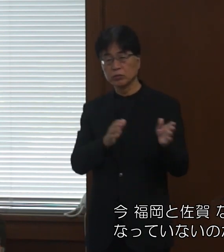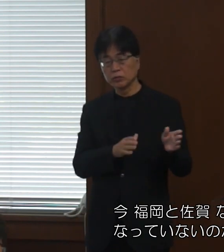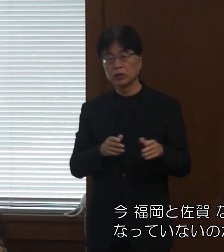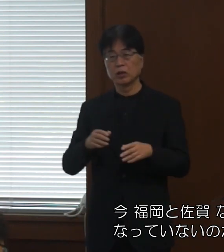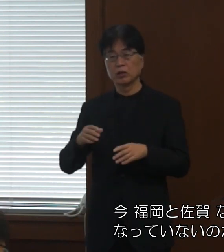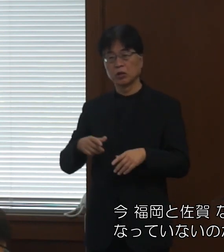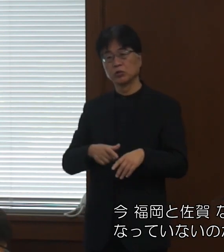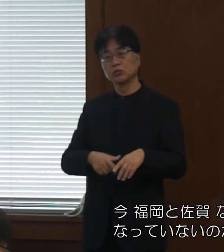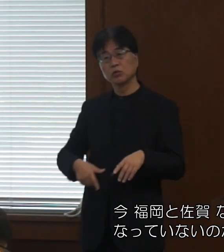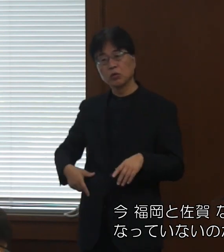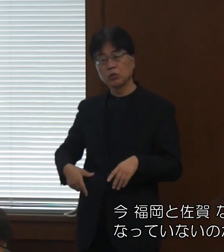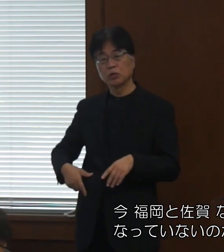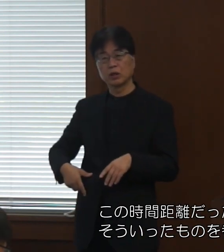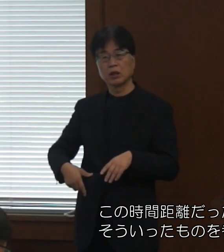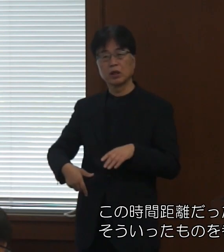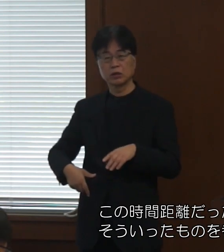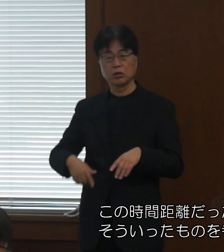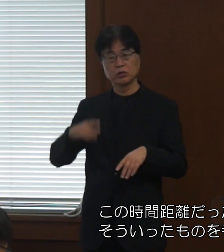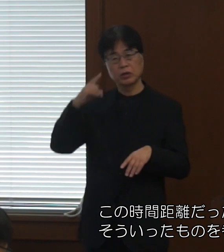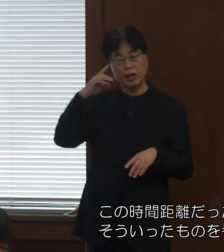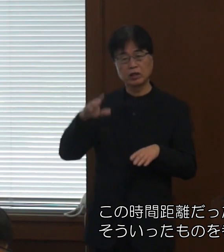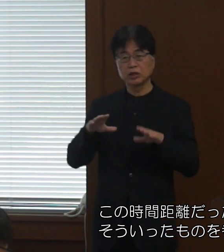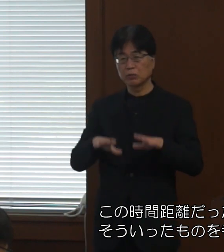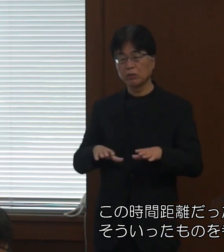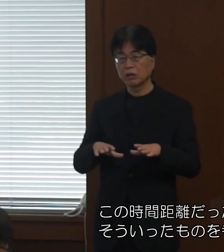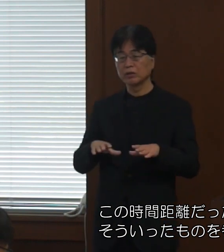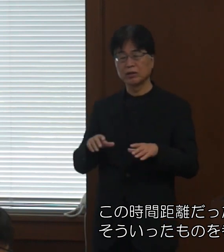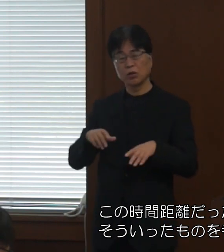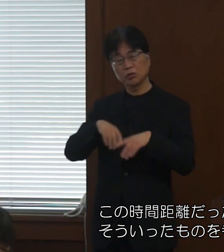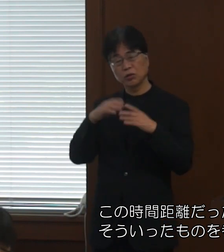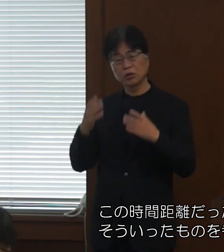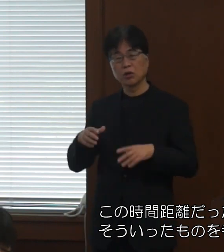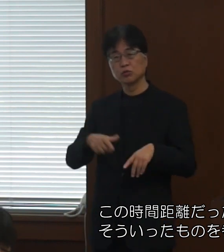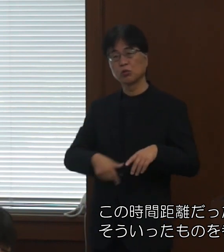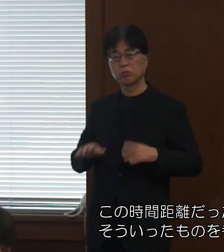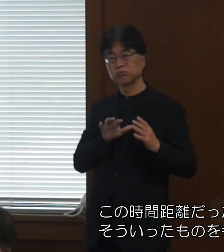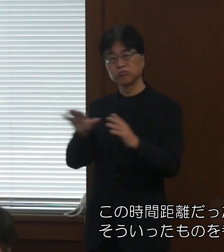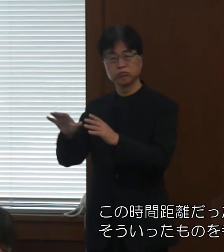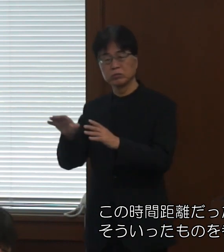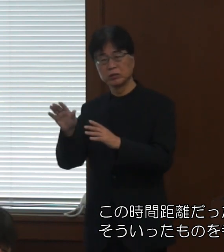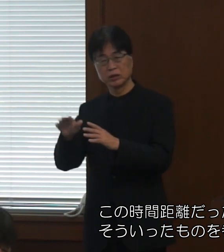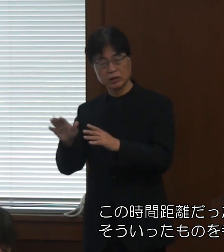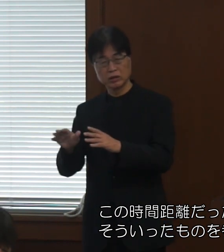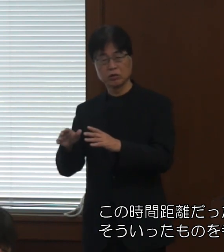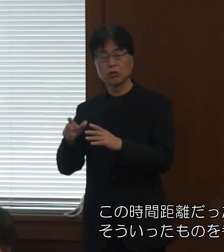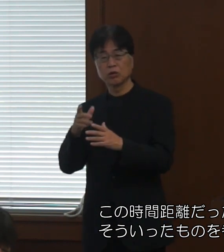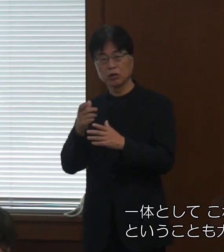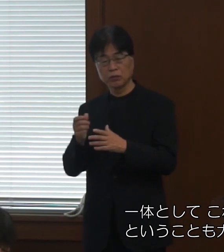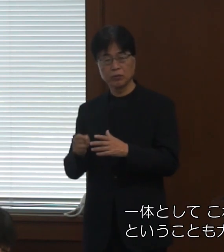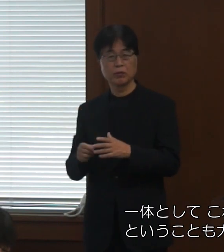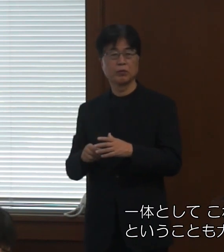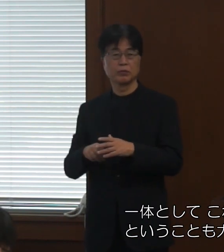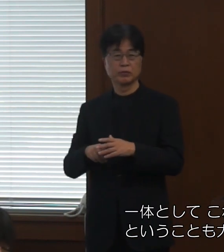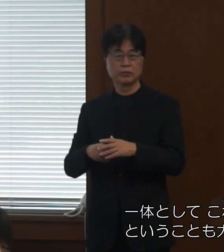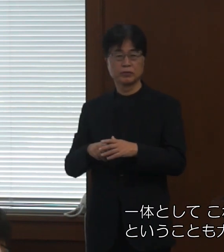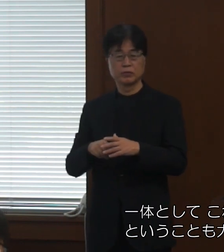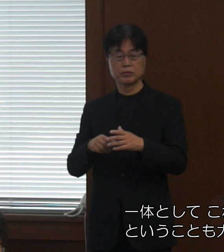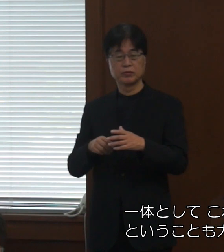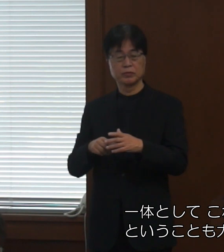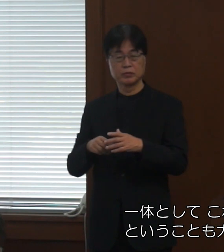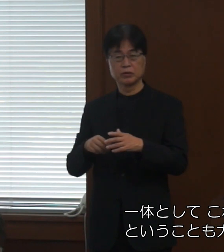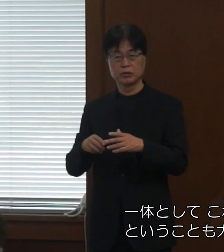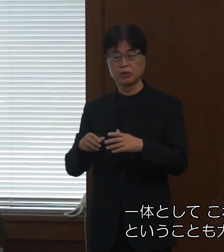いうところになってないのが現状ですけれどもこの時間距離だったり持っているこの特性だとかそういったものを考えれば一体として